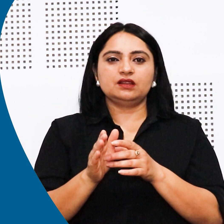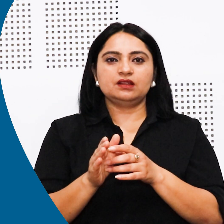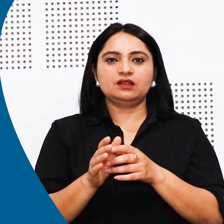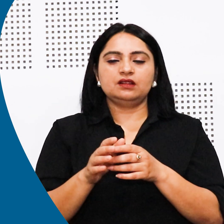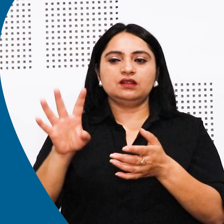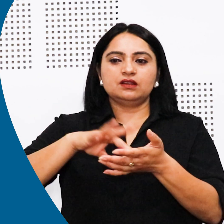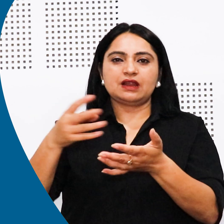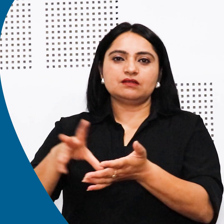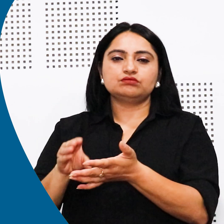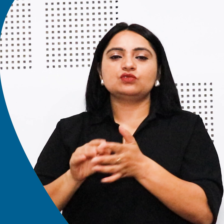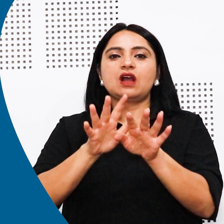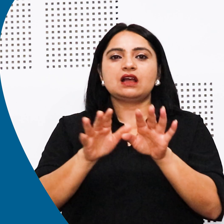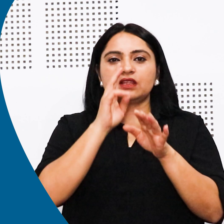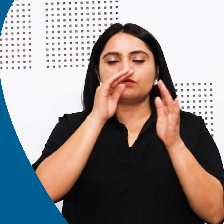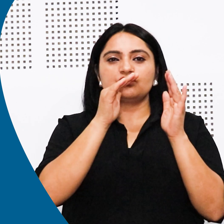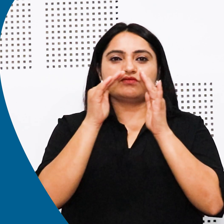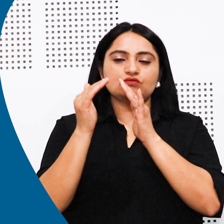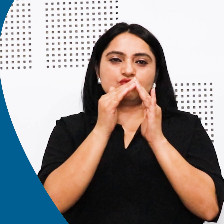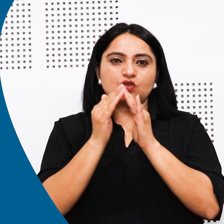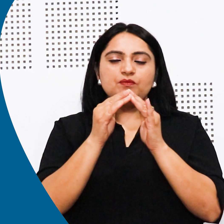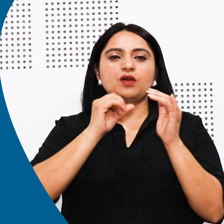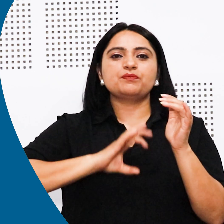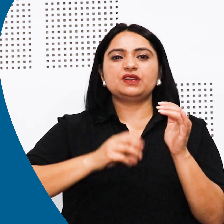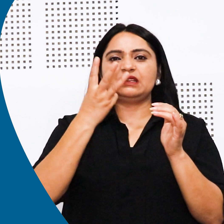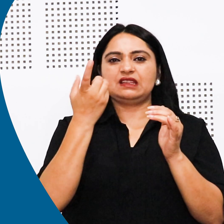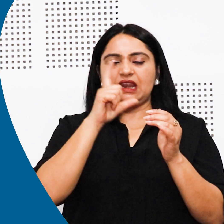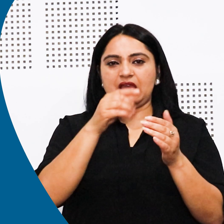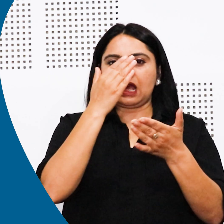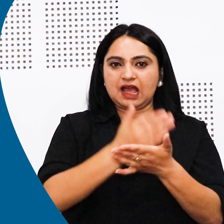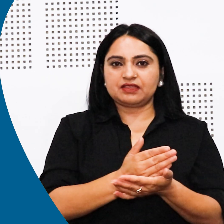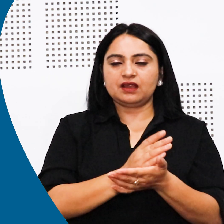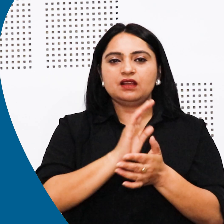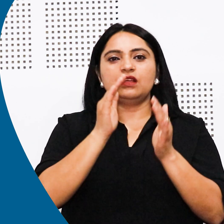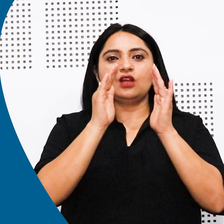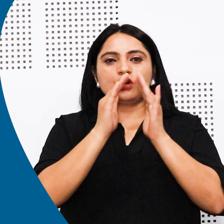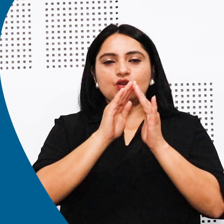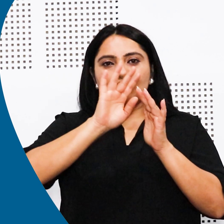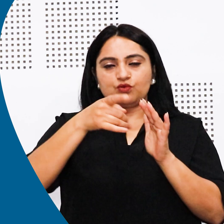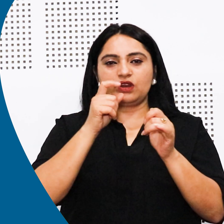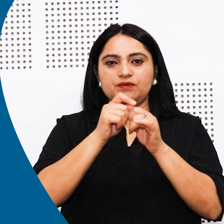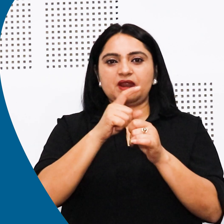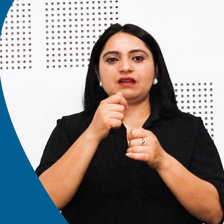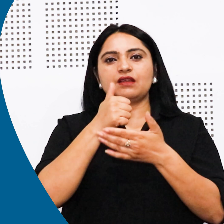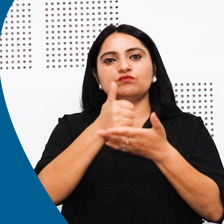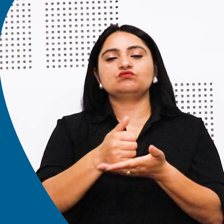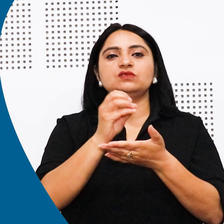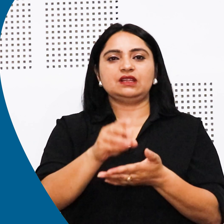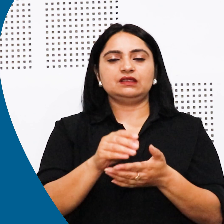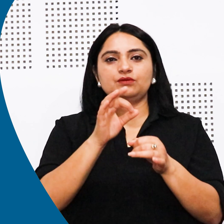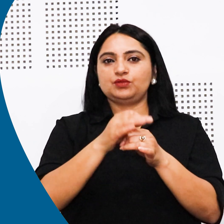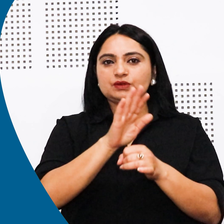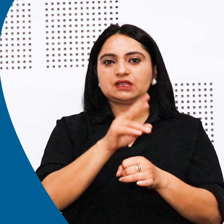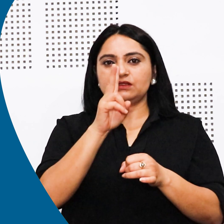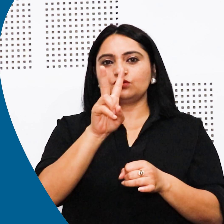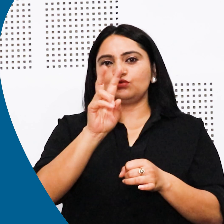तथ्याङ्कलाई आधार मानेर चाहिँ भूकम्प पीडित सहर 3.5 लाख रुपियाँ घर पुनर्निर्माणको लागि अनुदान दिने प्रावधान छ। त्यो बमोजिम हामीले त्यसको 20%